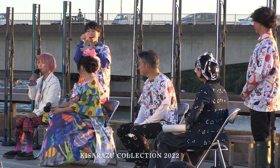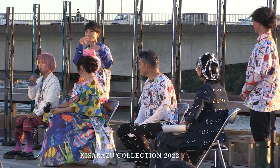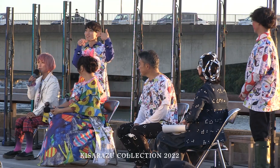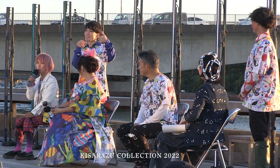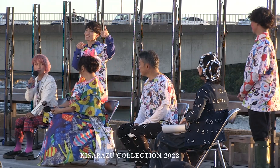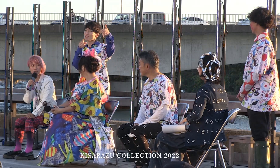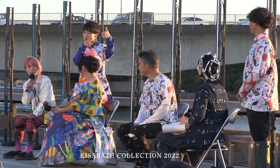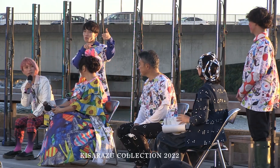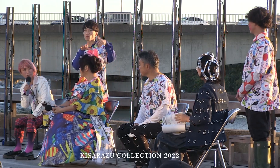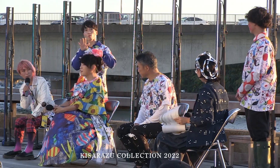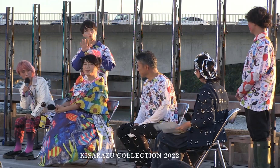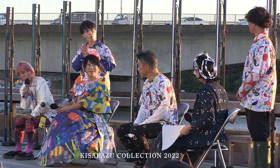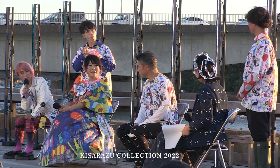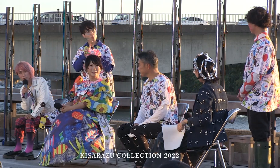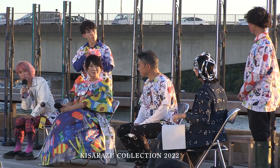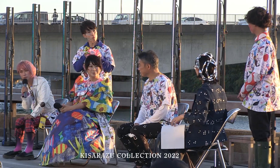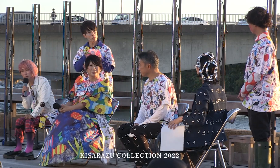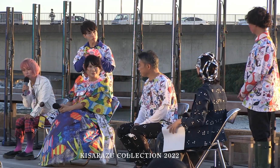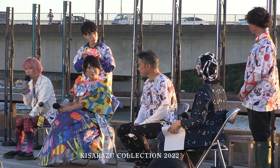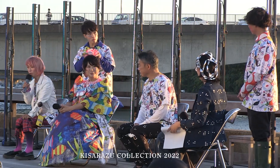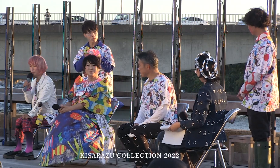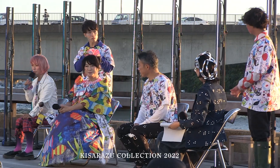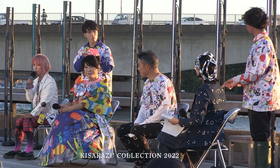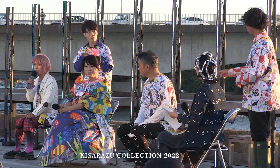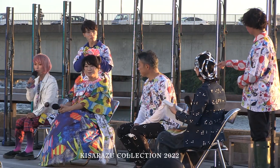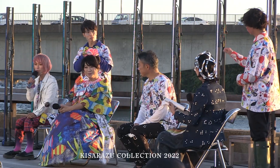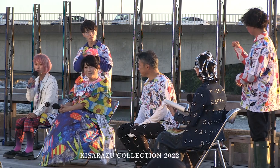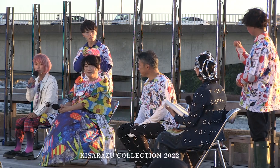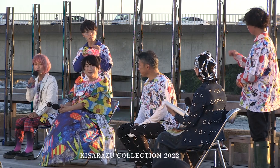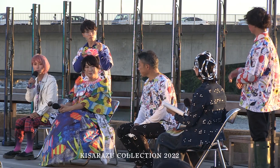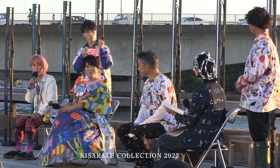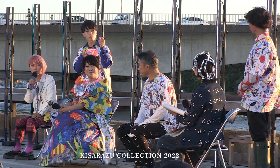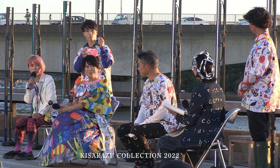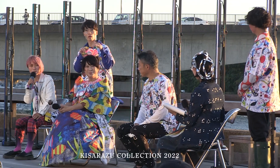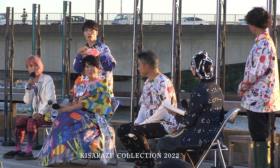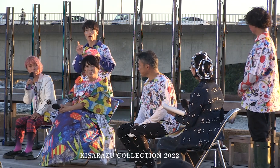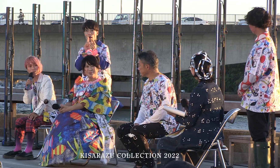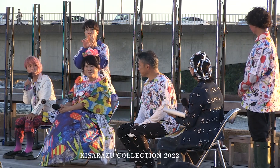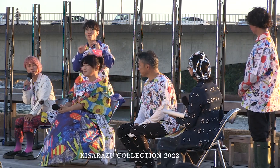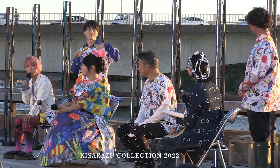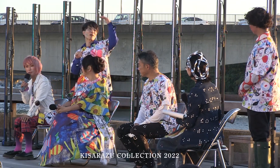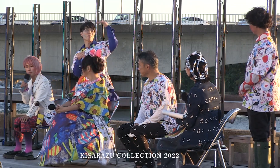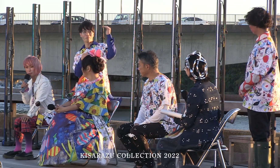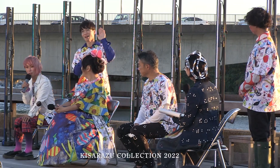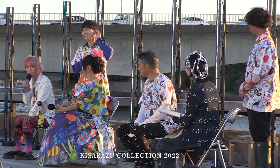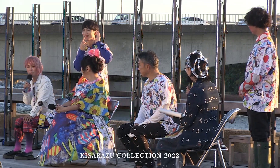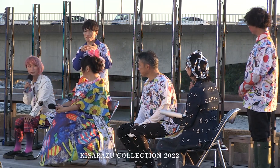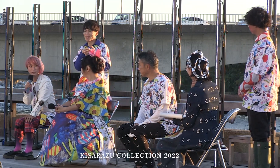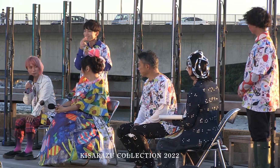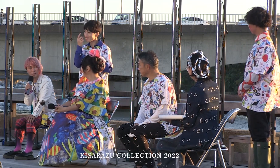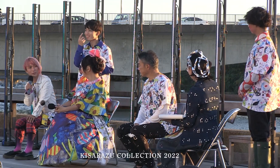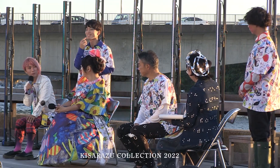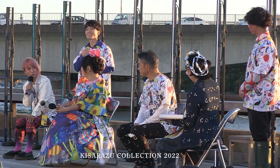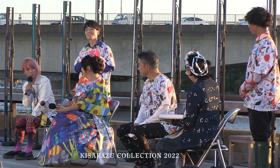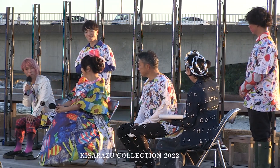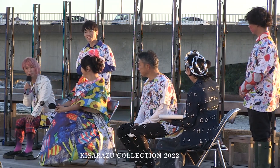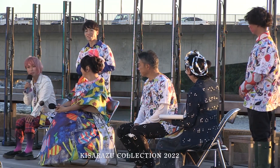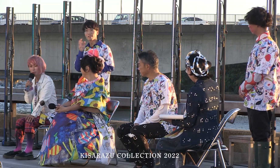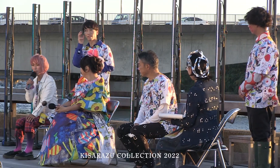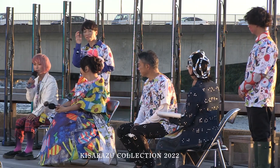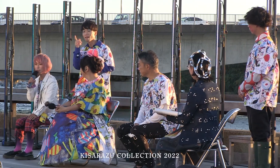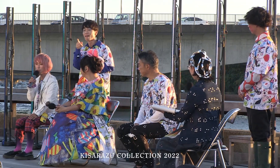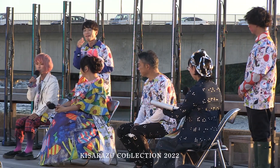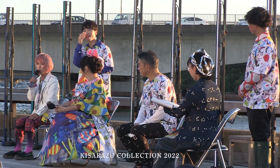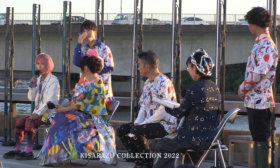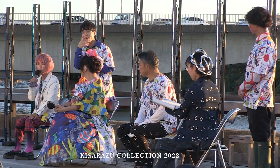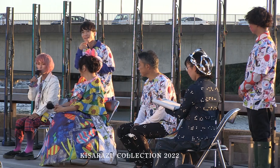と今年ですかね、今年お会いした時にやはり先輩だと聞いてすごくびっくりしてですね、それですごく、あ、